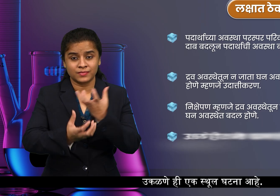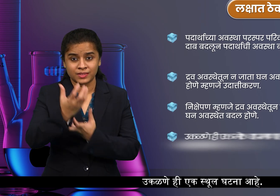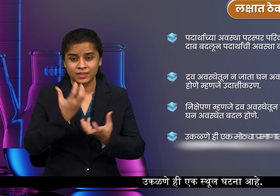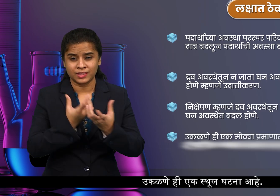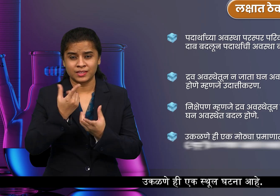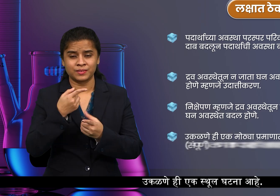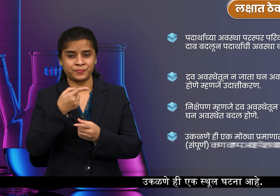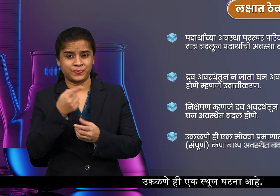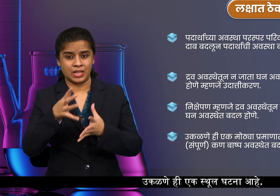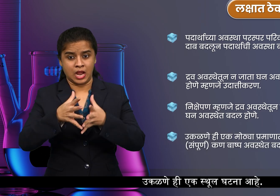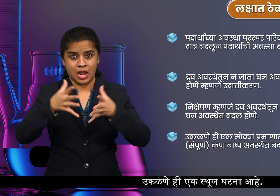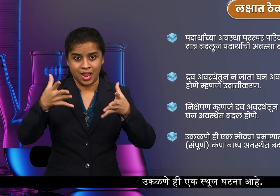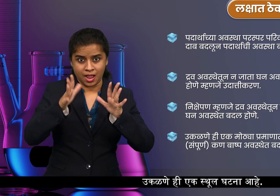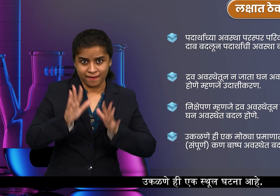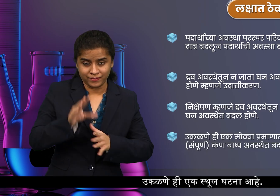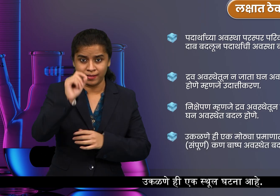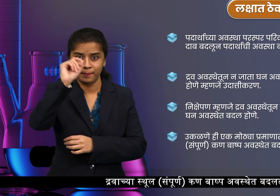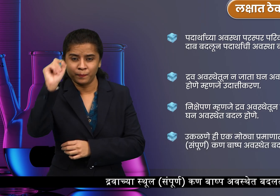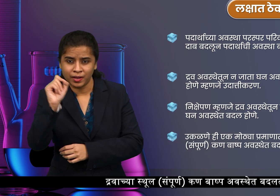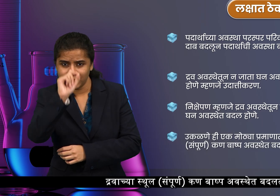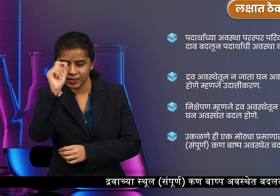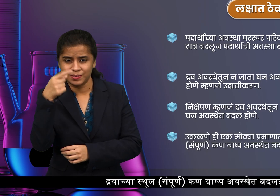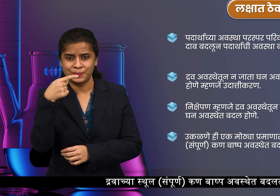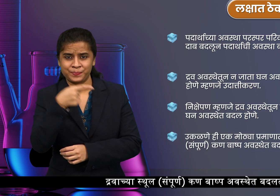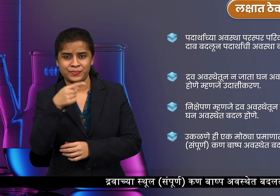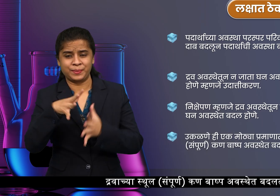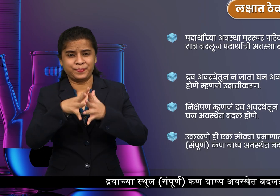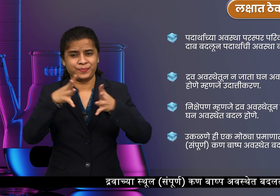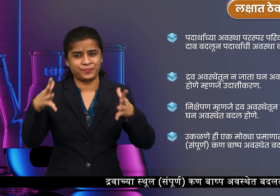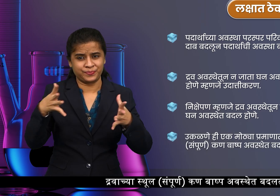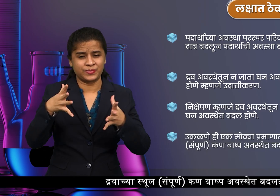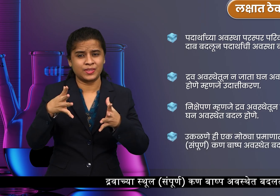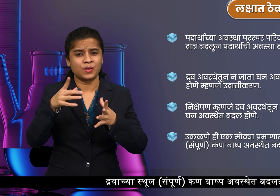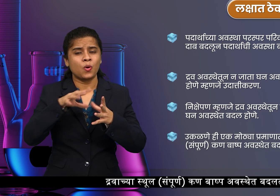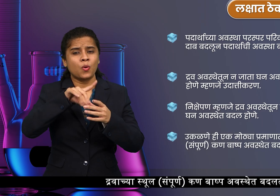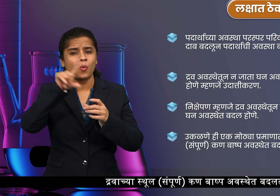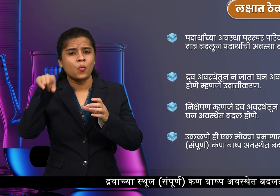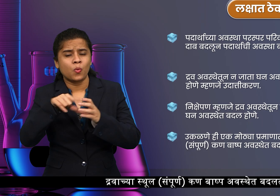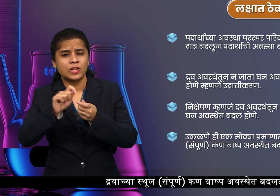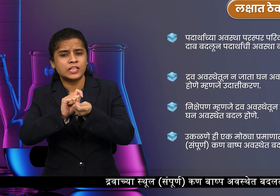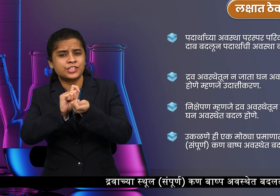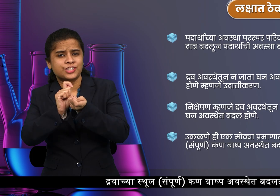उकळणे हे एक स्थूल घटना आहे. द्रवाचा स्थूल संपूर्ण कण बाष्प अवस्थेत